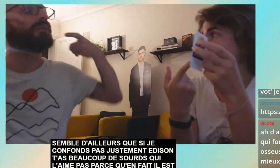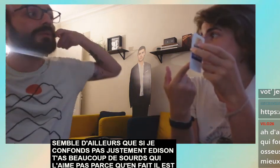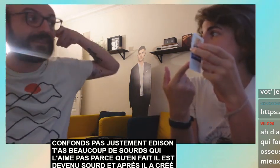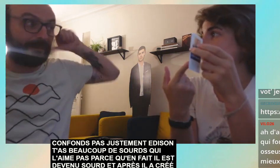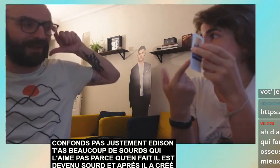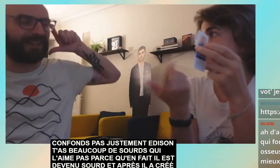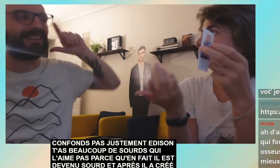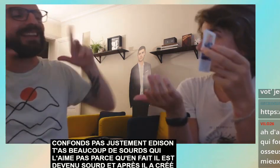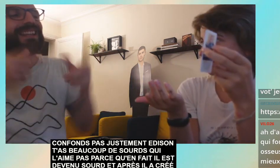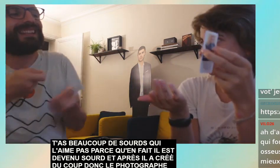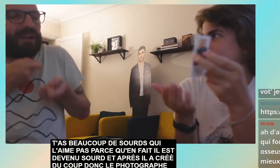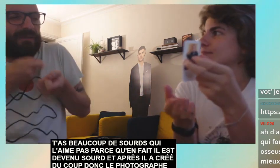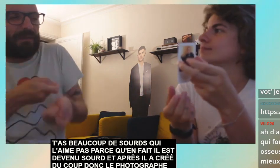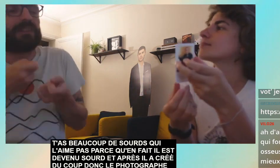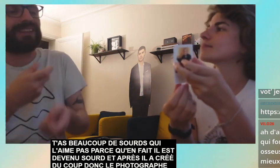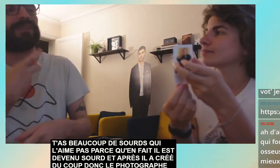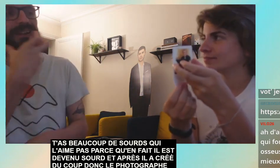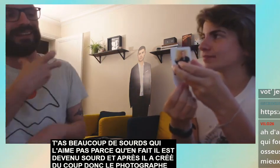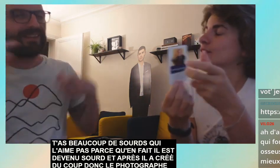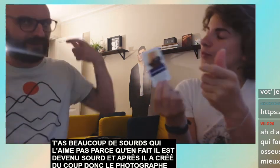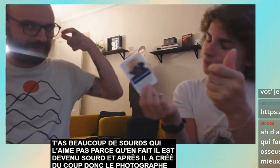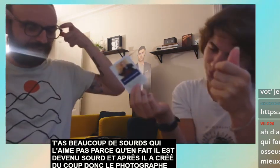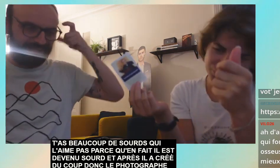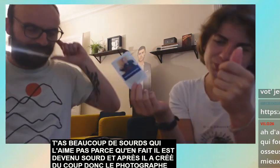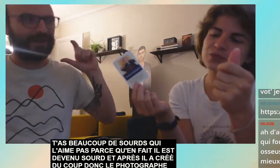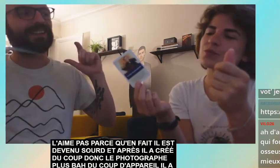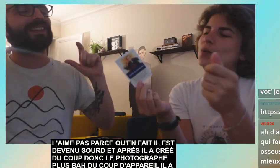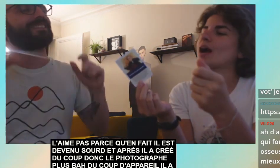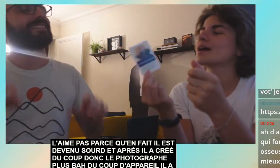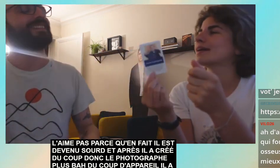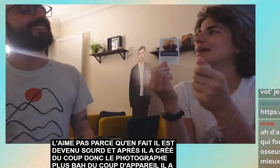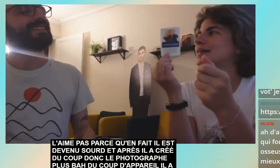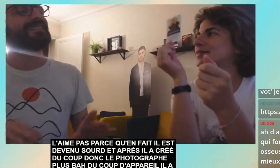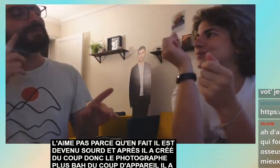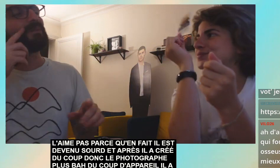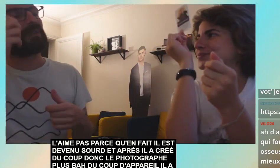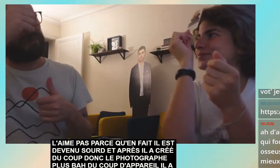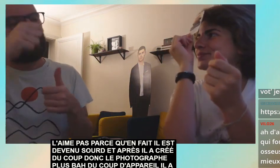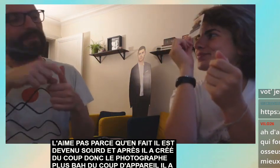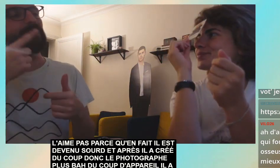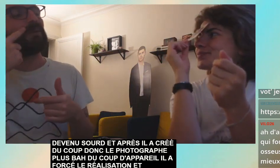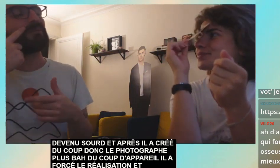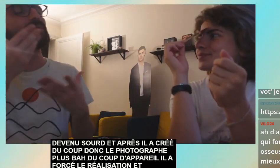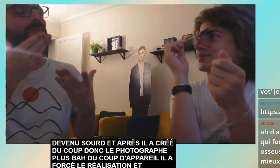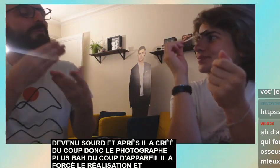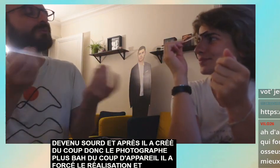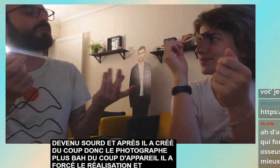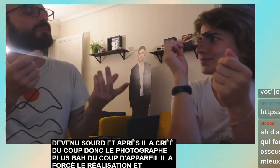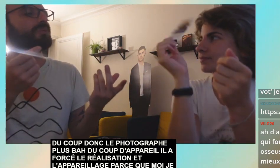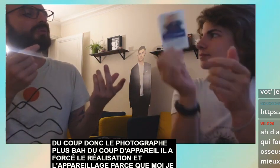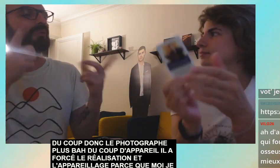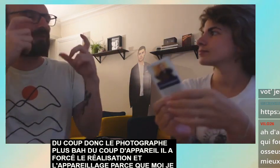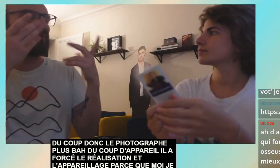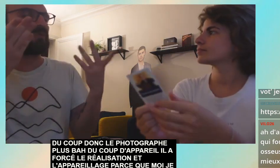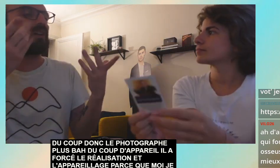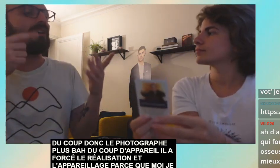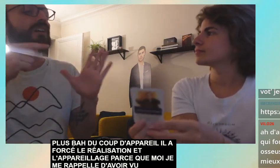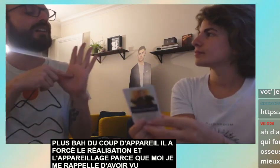coup les appareils. Il a forcé l'oralisation et l'appareillage. Voilà. Parce que moi, je me rappelle d'avoir vu justement beaucoup de photos, genre quand